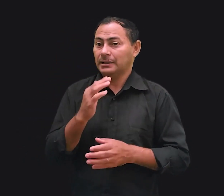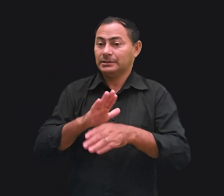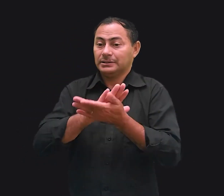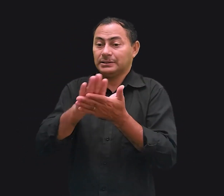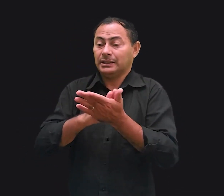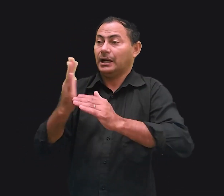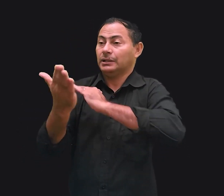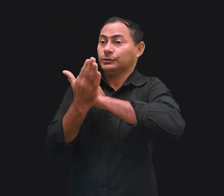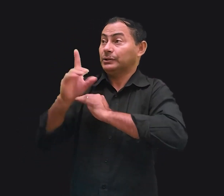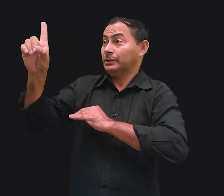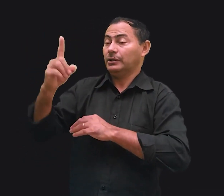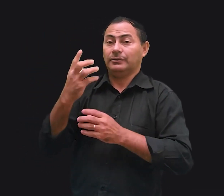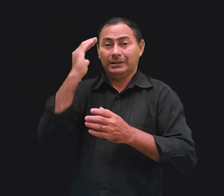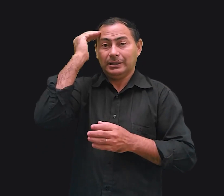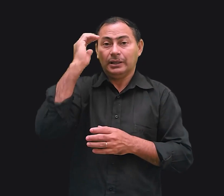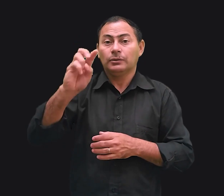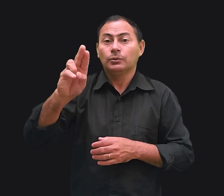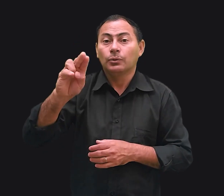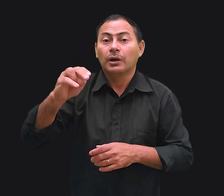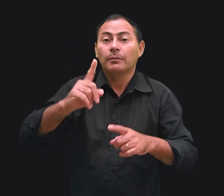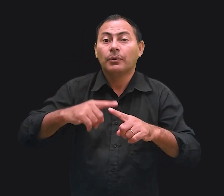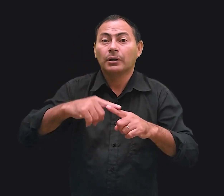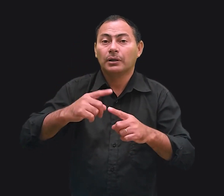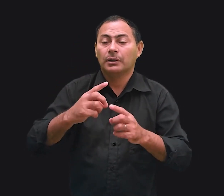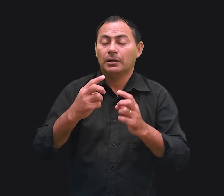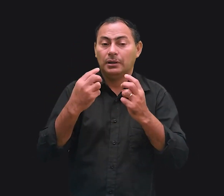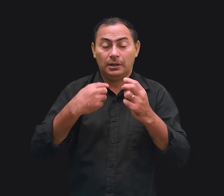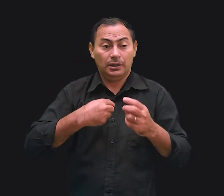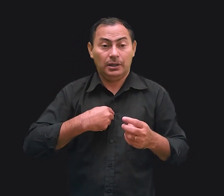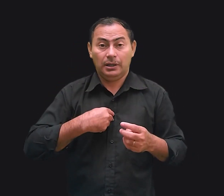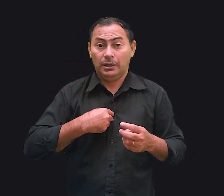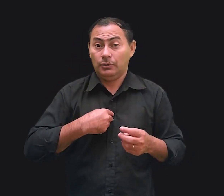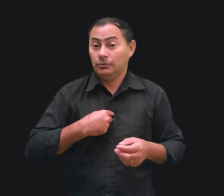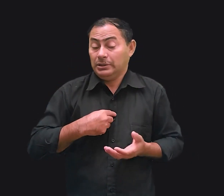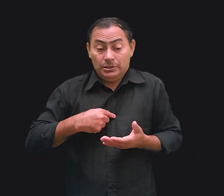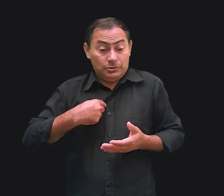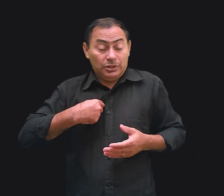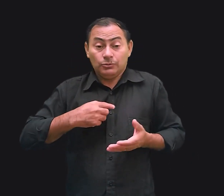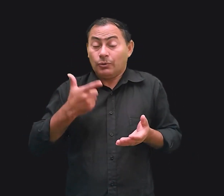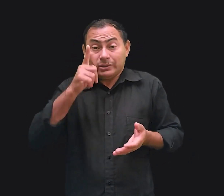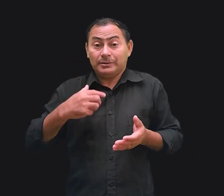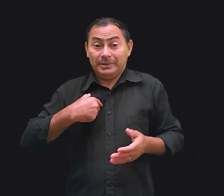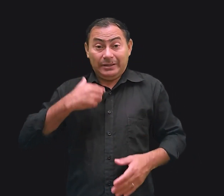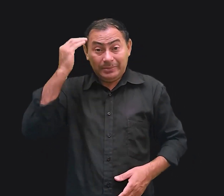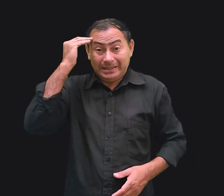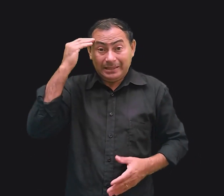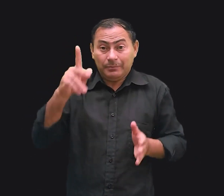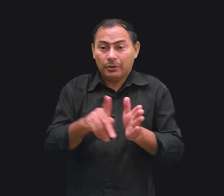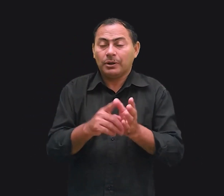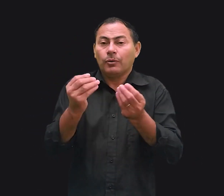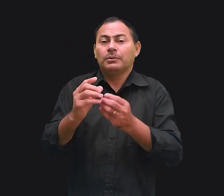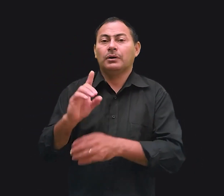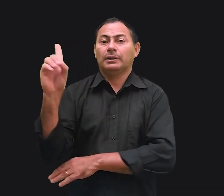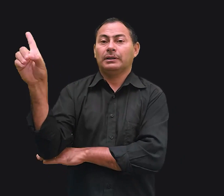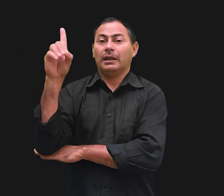Acho que sem a ajuda de Deus ela não vai me entender nunca, porque eu nem me entendo. Davi demonstrou